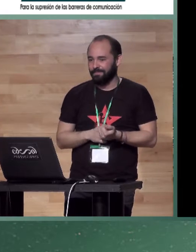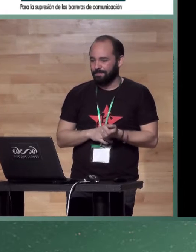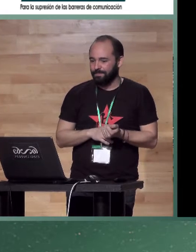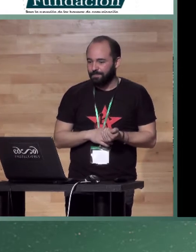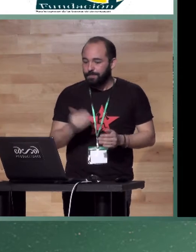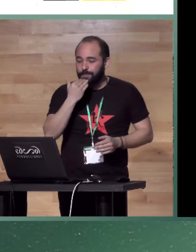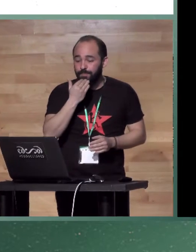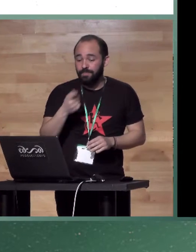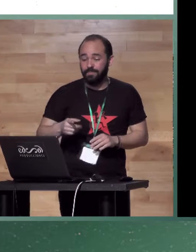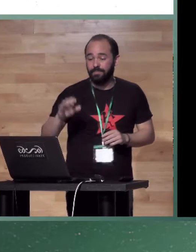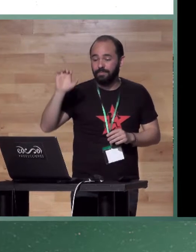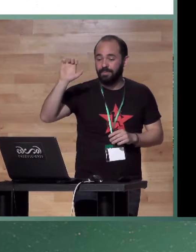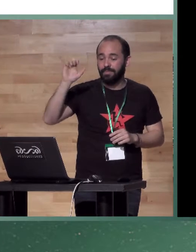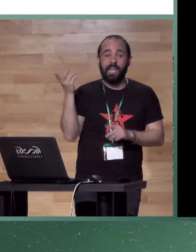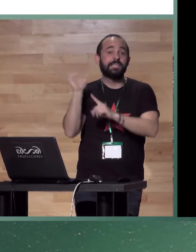cosas más sencillos.